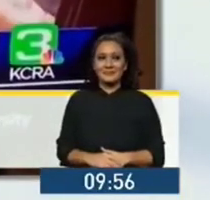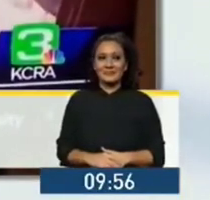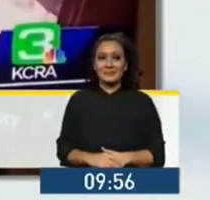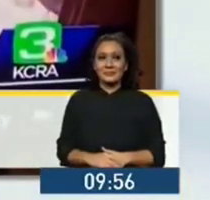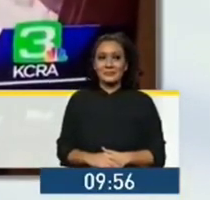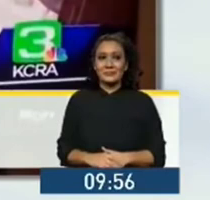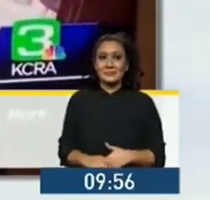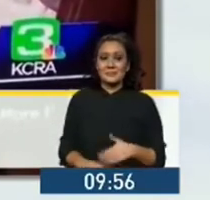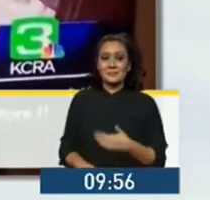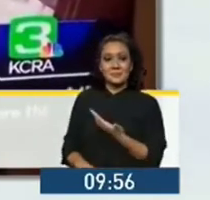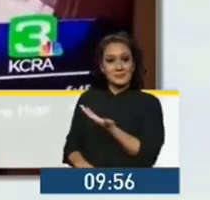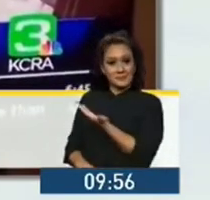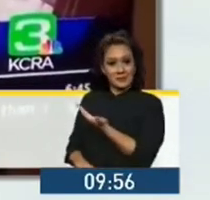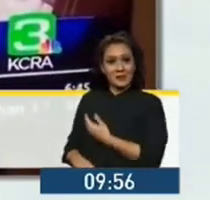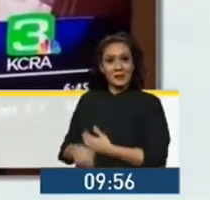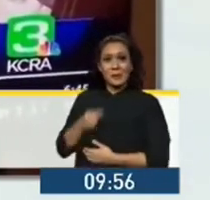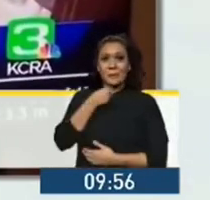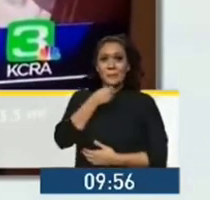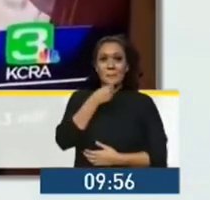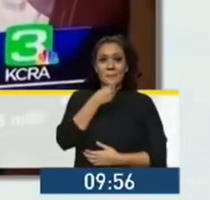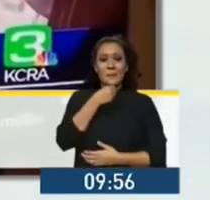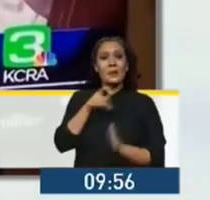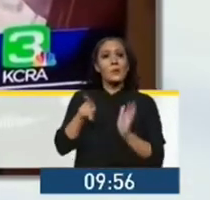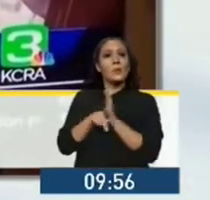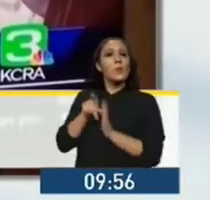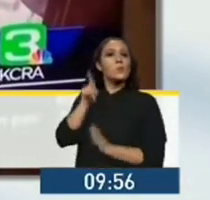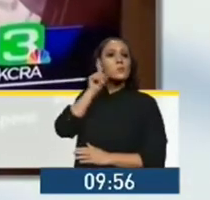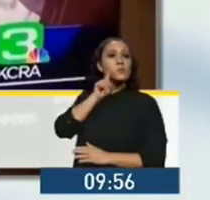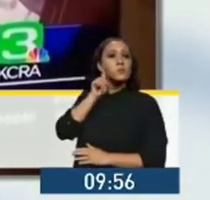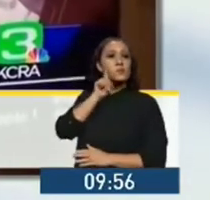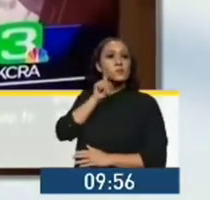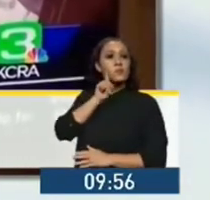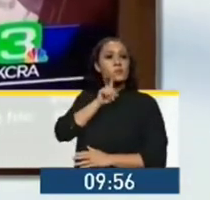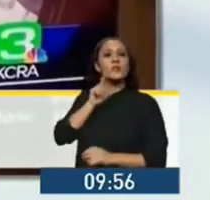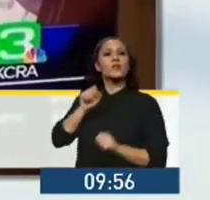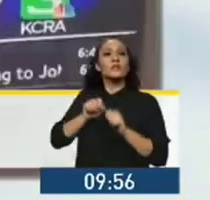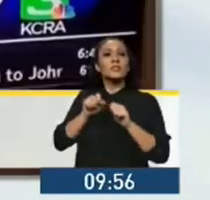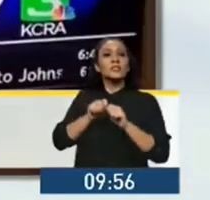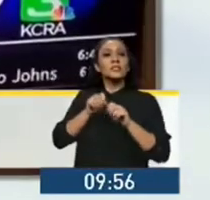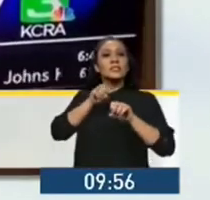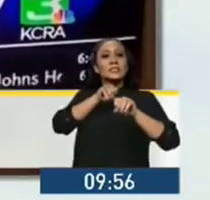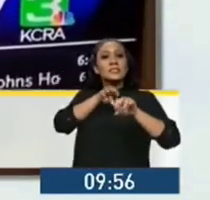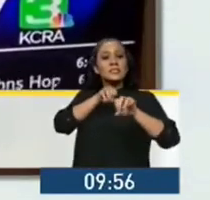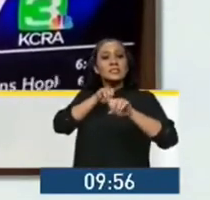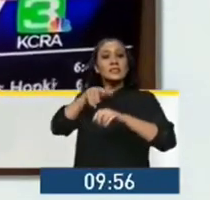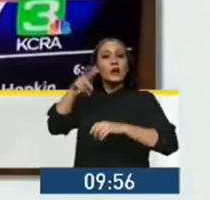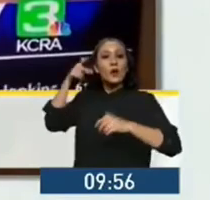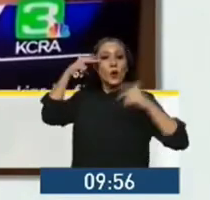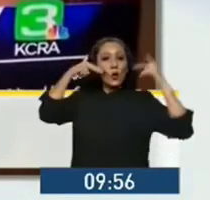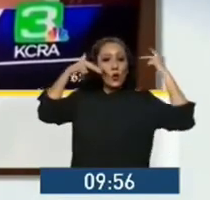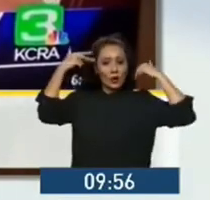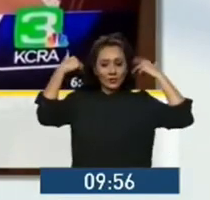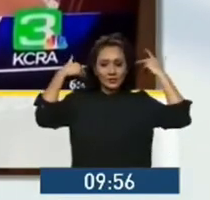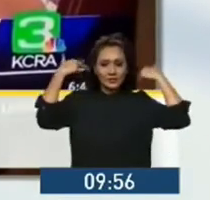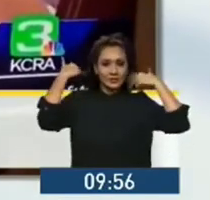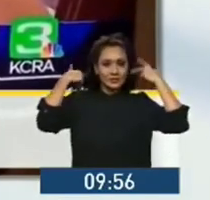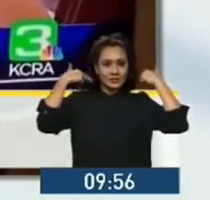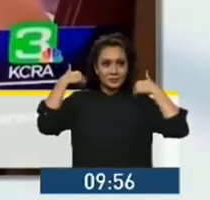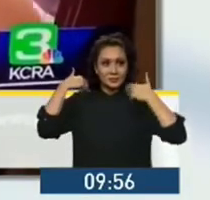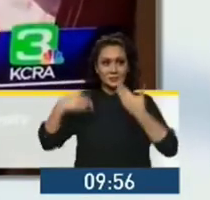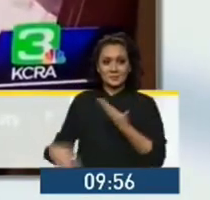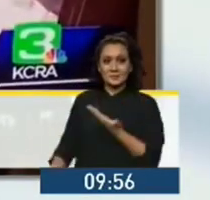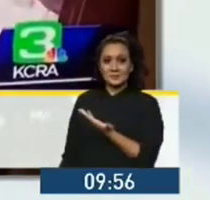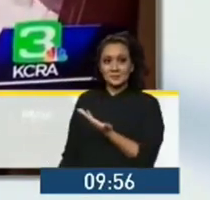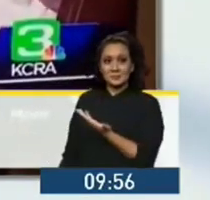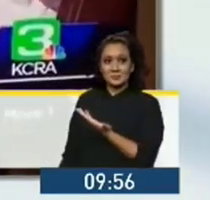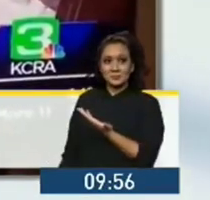Já a colunista da TV norte-americana quis prestar um serviço e ensinar a cortar o cabelo. O desserviço